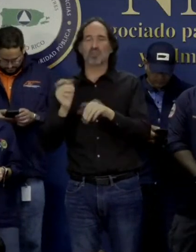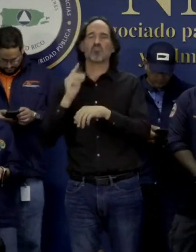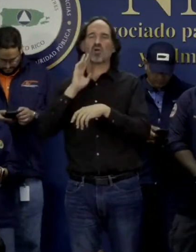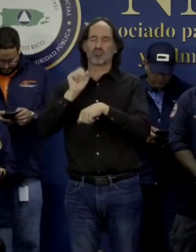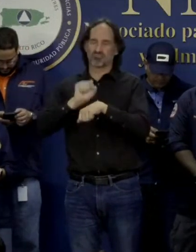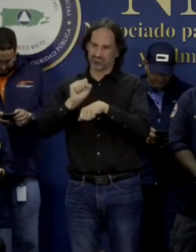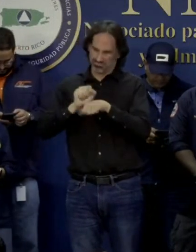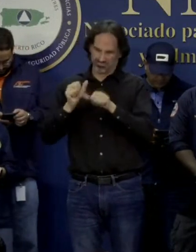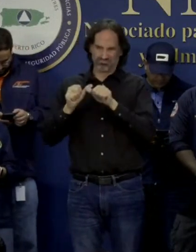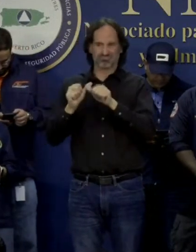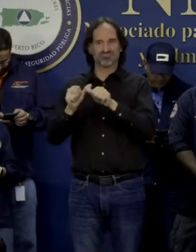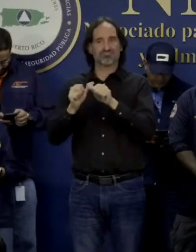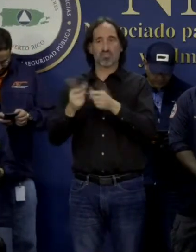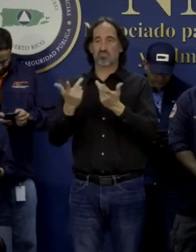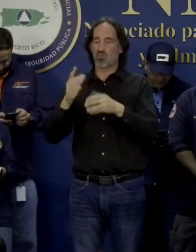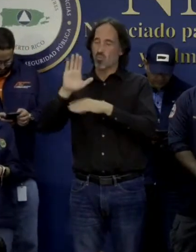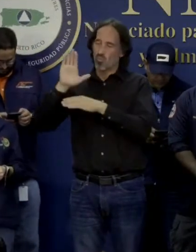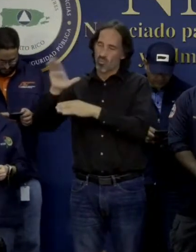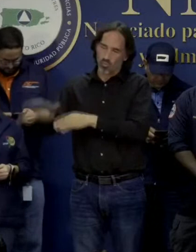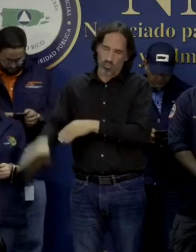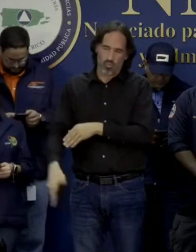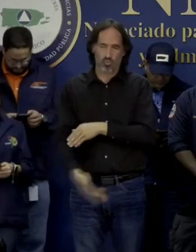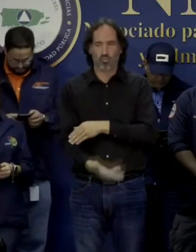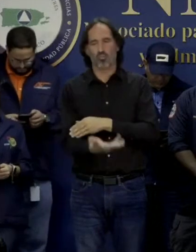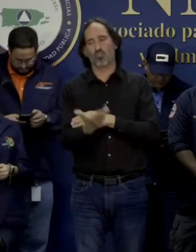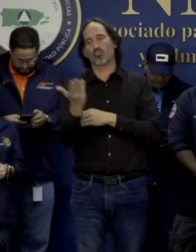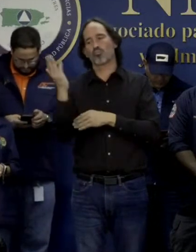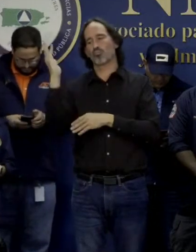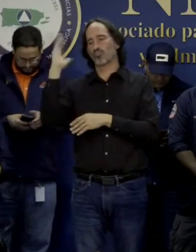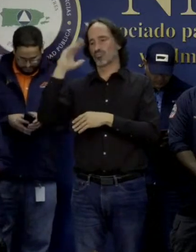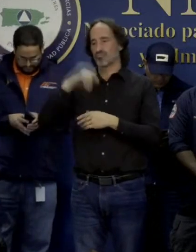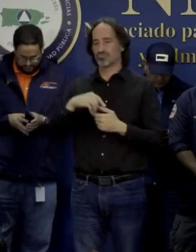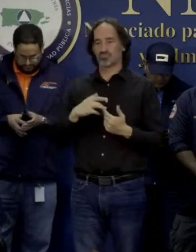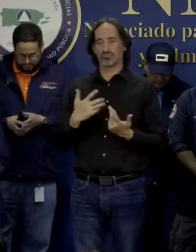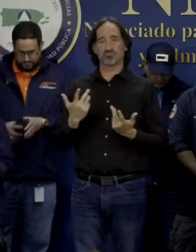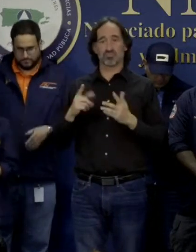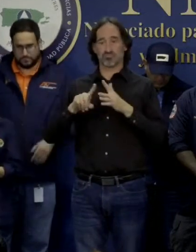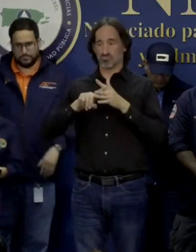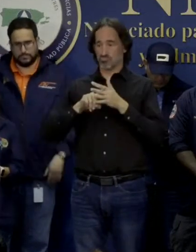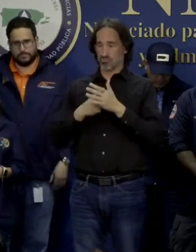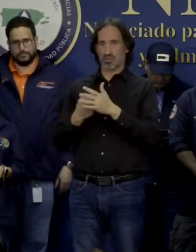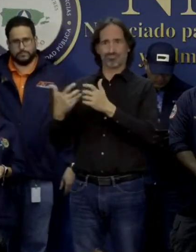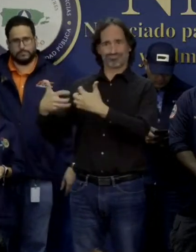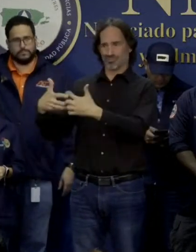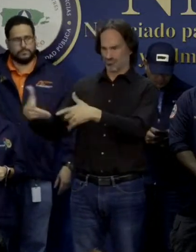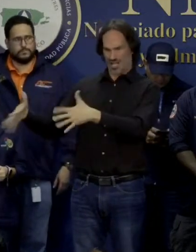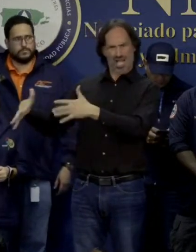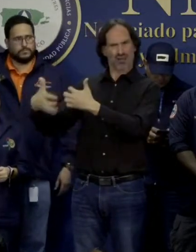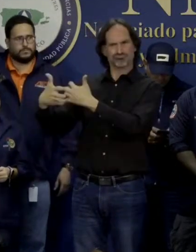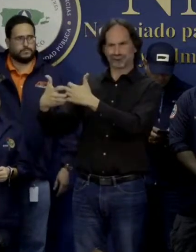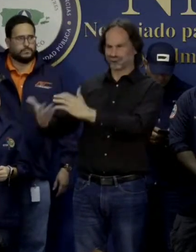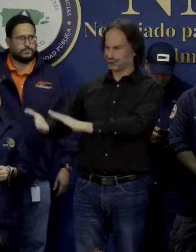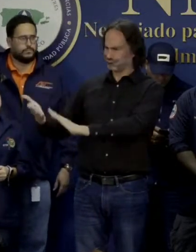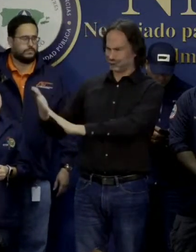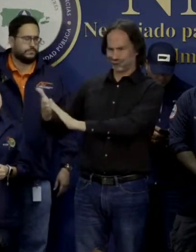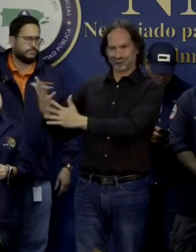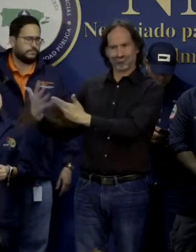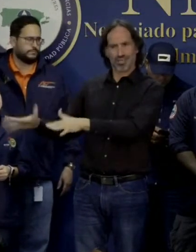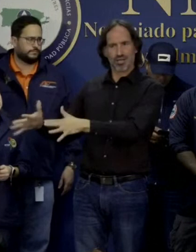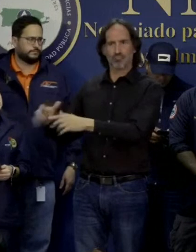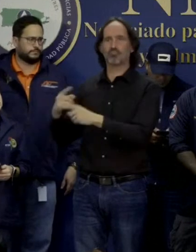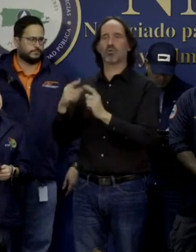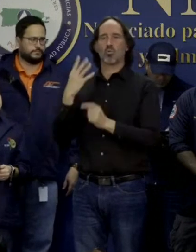ir prendiendo las unidades que se requieran. Al presente, Tenemos 4 unidades de Palo Seco en